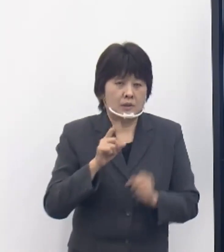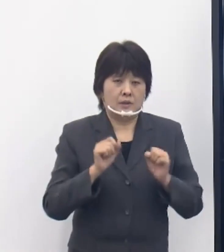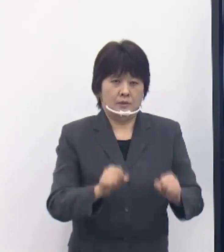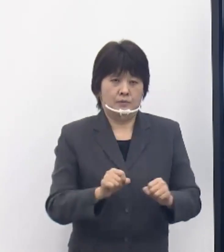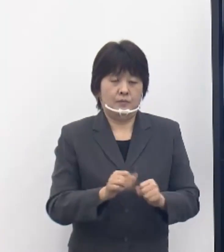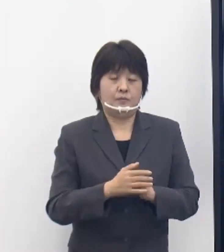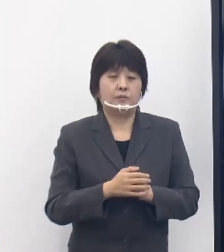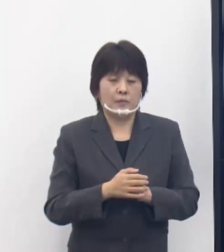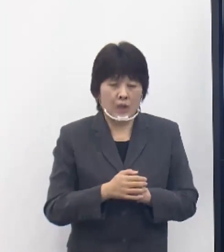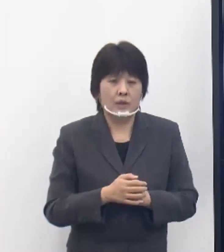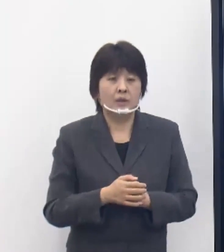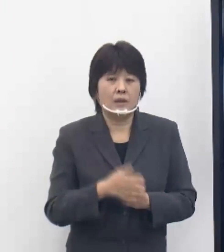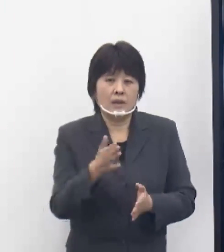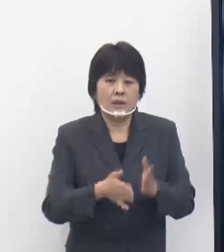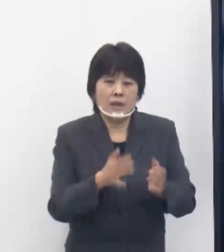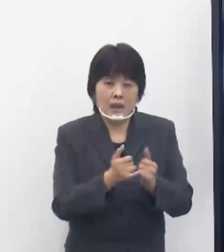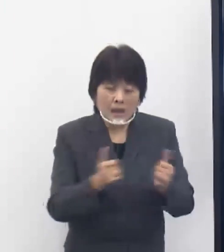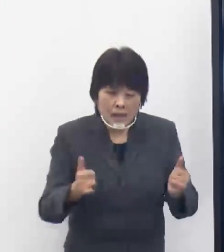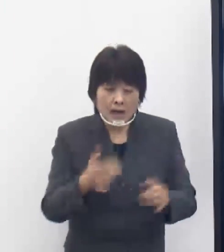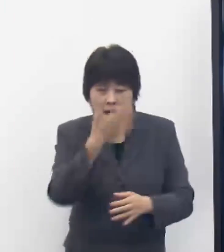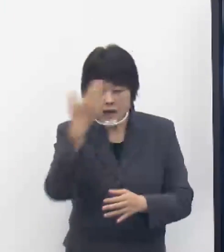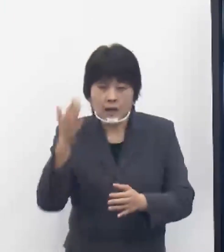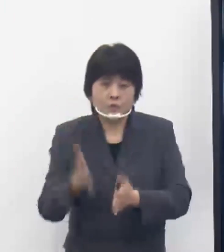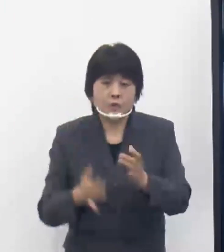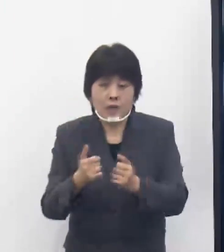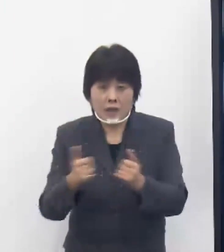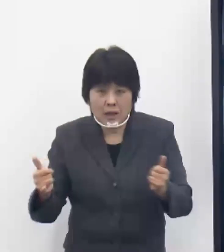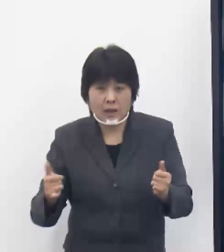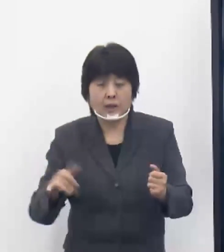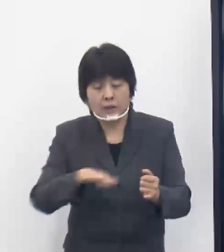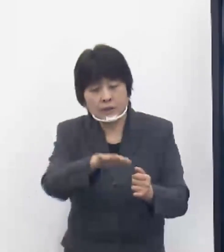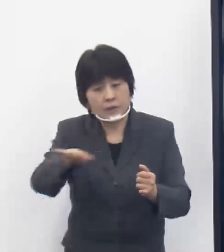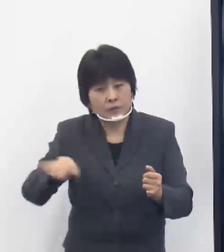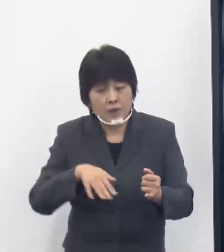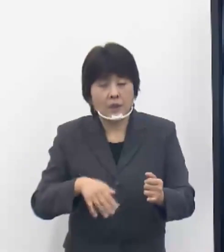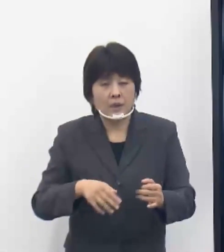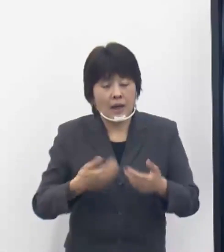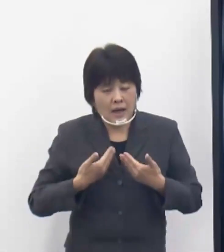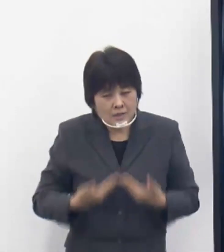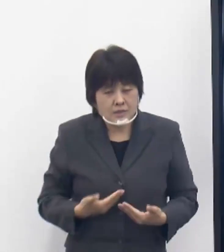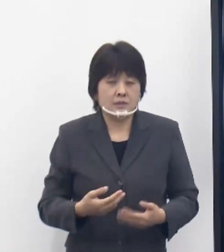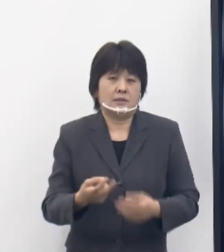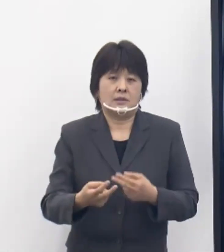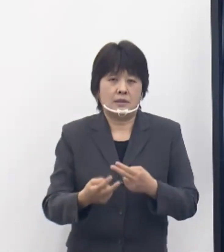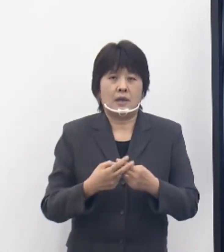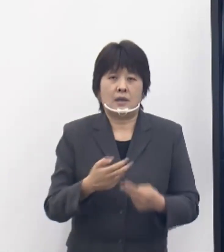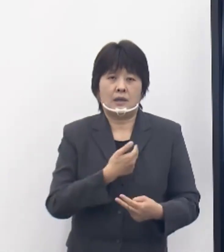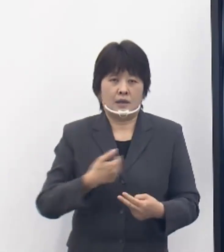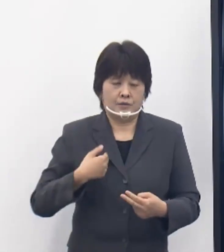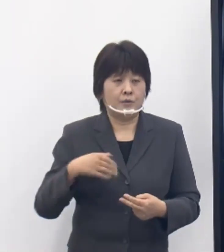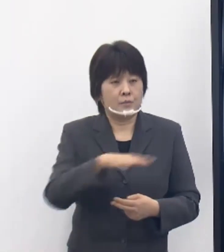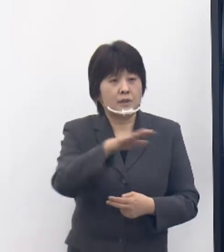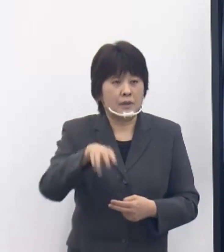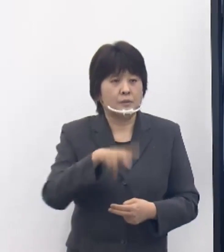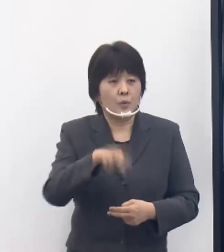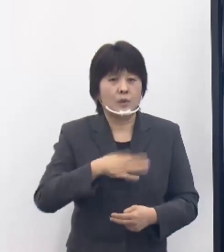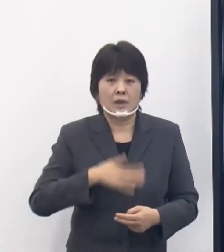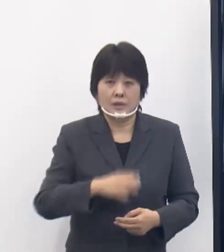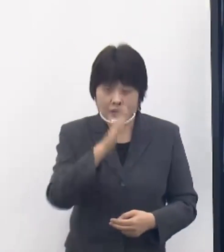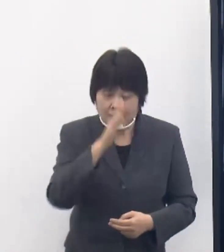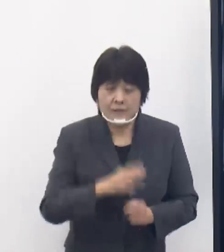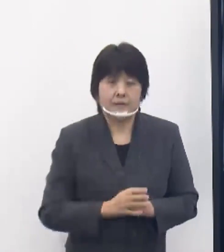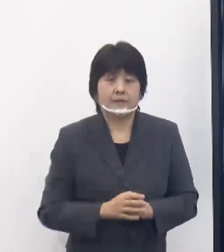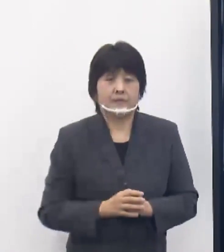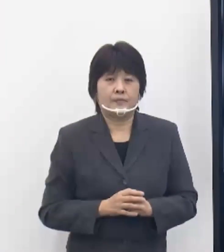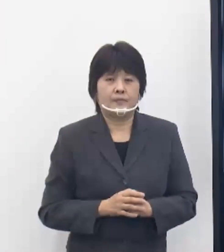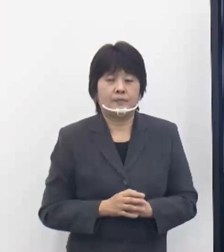ので、ケアラー、ヤングケアラーの方々には安心して参加をいただけますが、皆様にはご了解をいただきたいと思います。